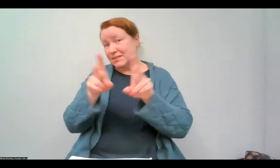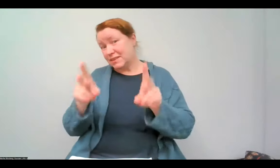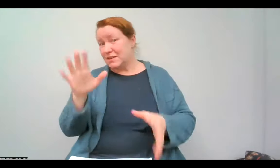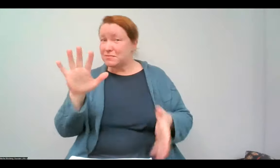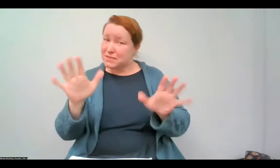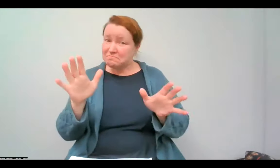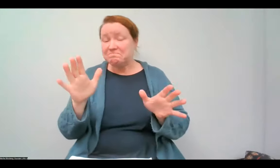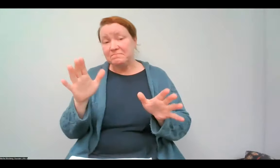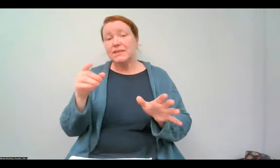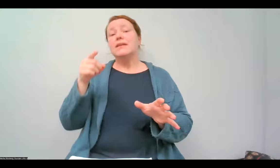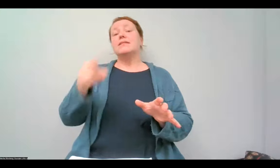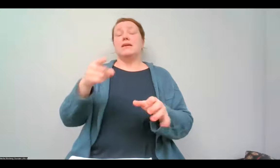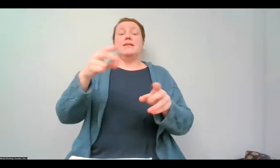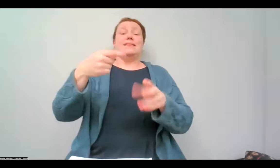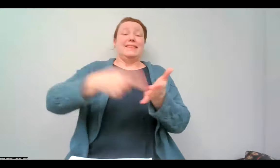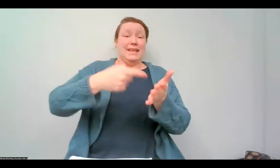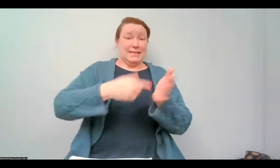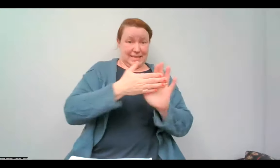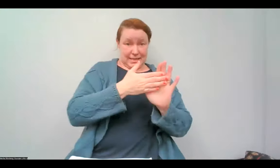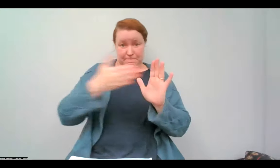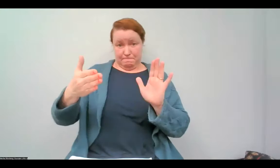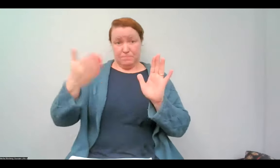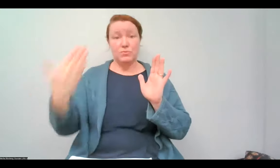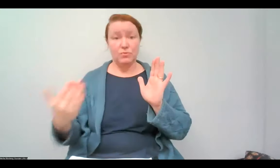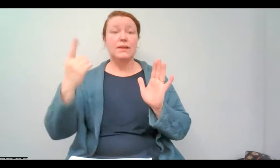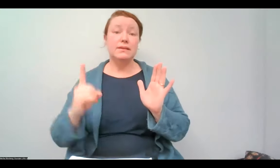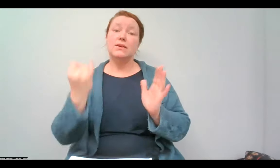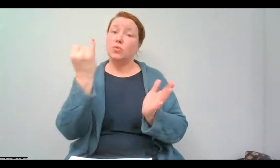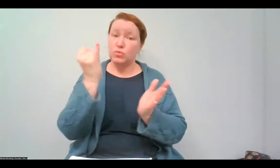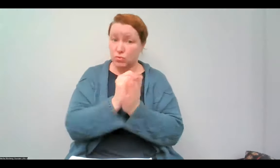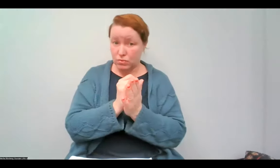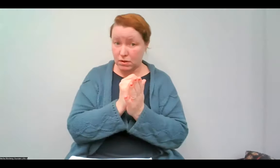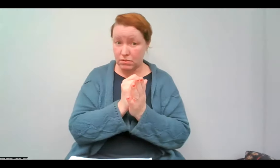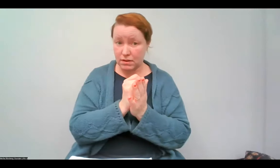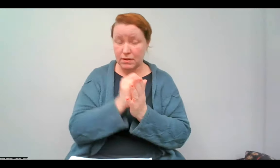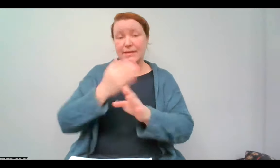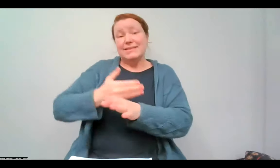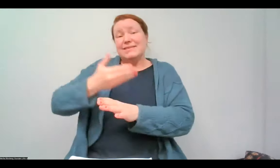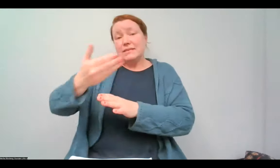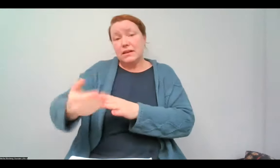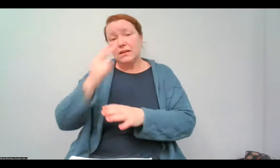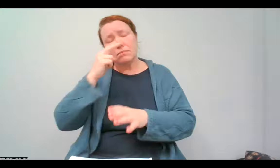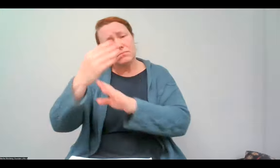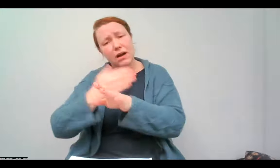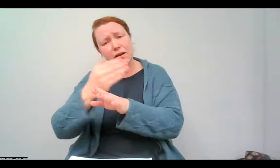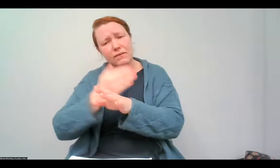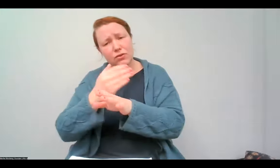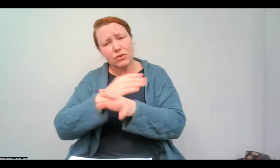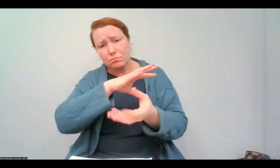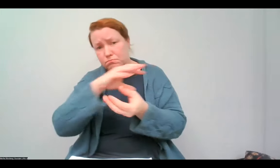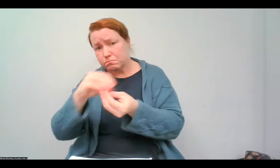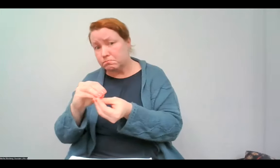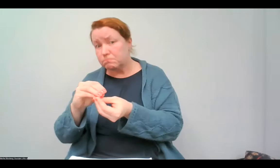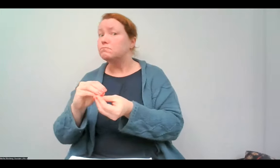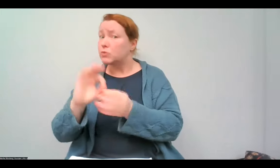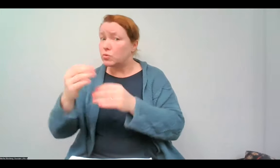on hieman vastaava kuin tekstipuhelinpalvelu. Eli tämä on nyt pilottijakso, joka kestää 6 kuukautta, ja